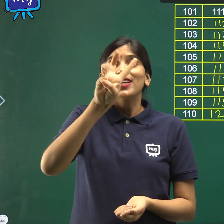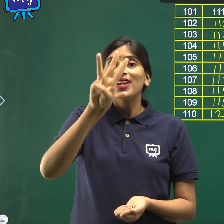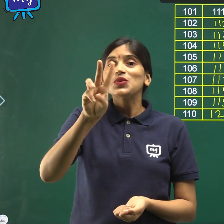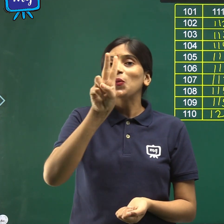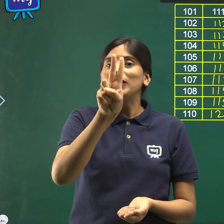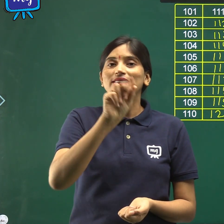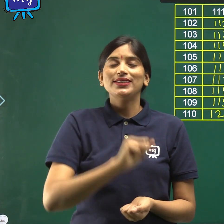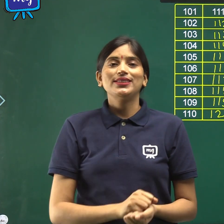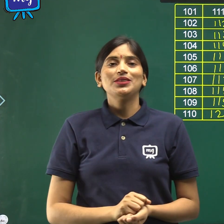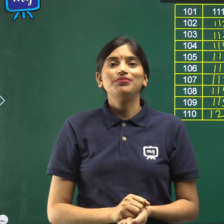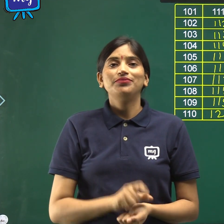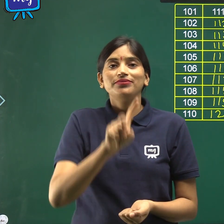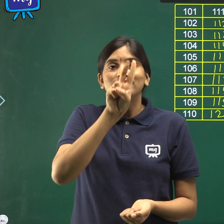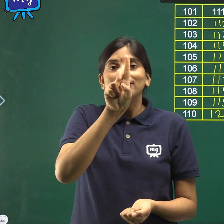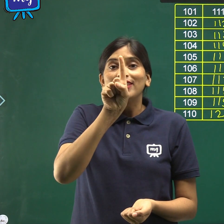132,